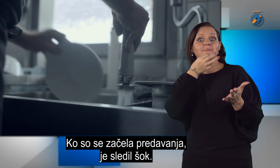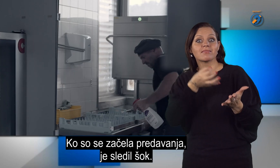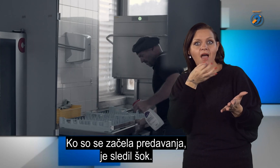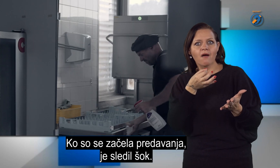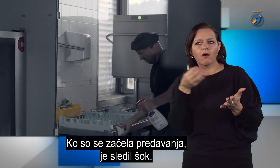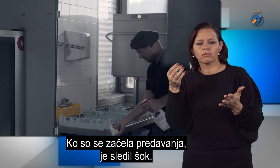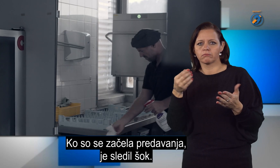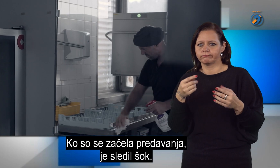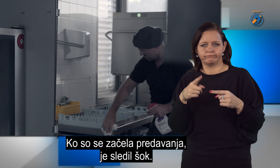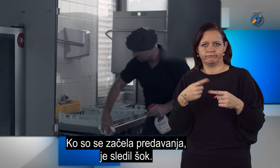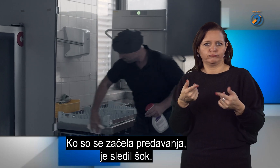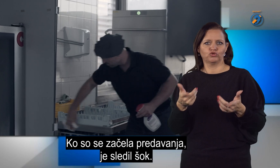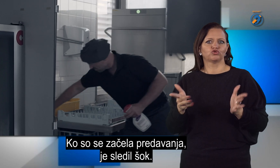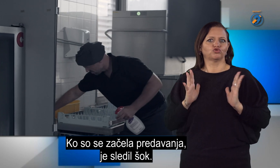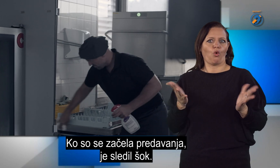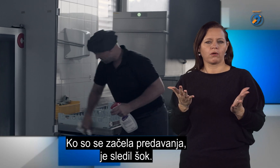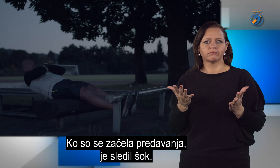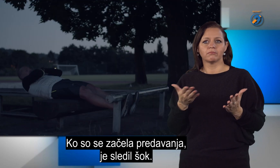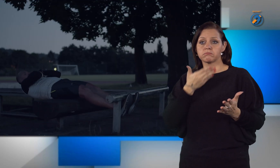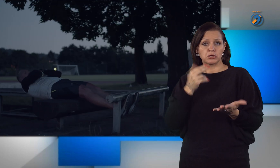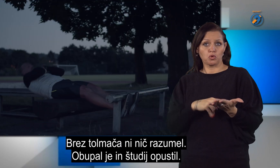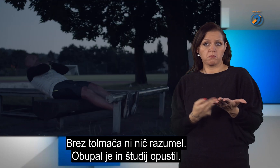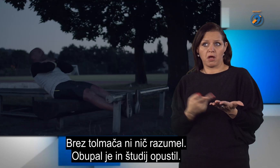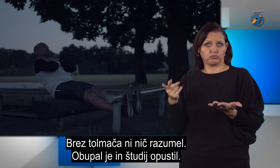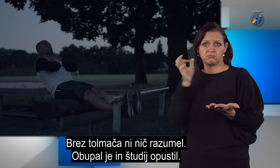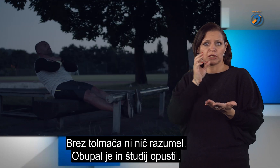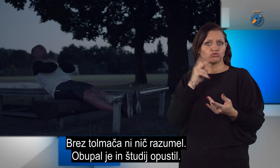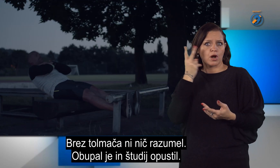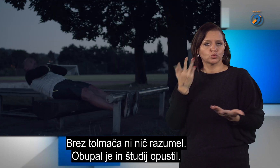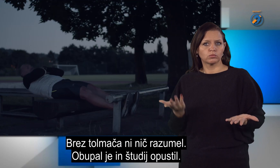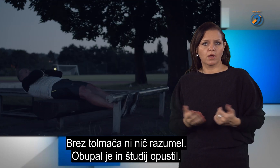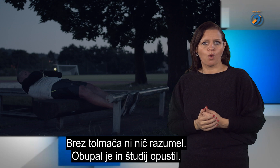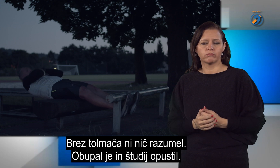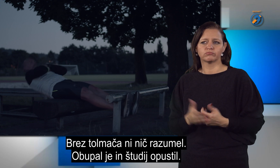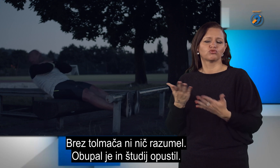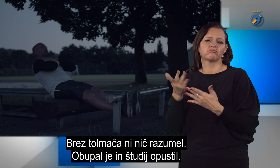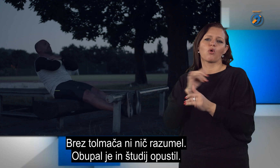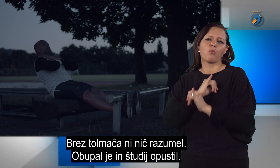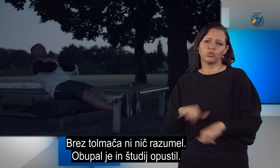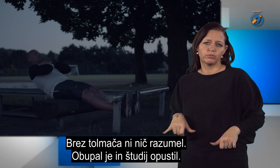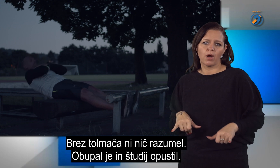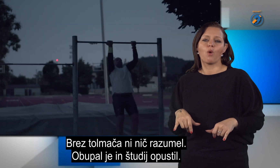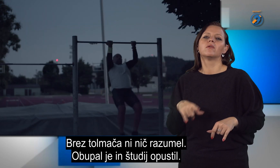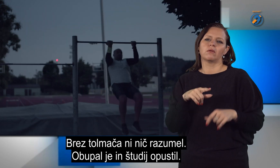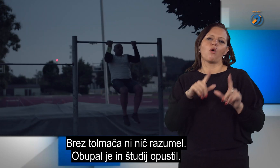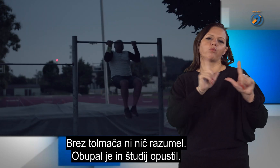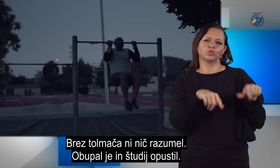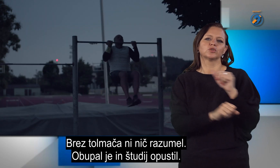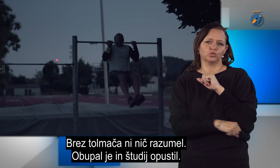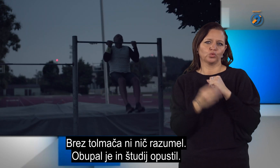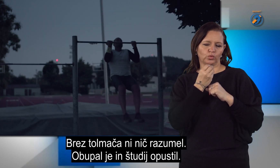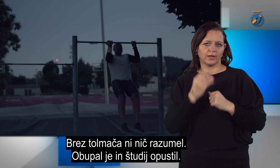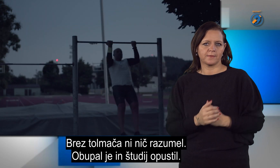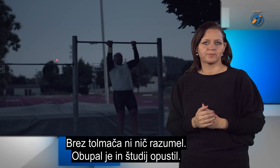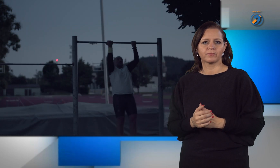so se začela predavanja, je sledil šok. Brez tolmača ni nič razumel. Obupal je in študij